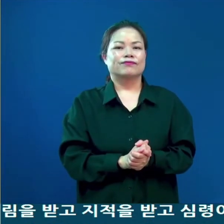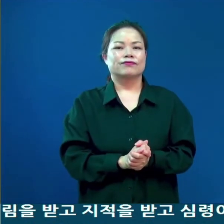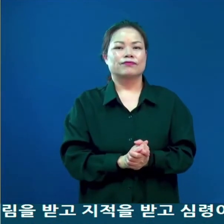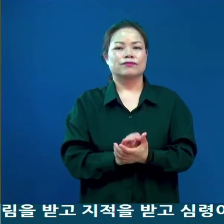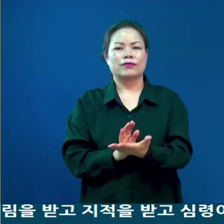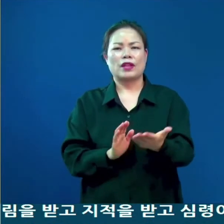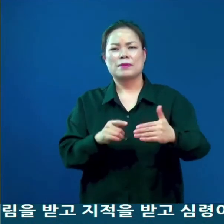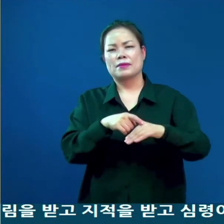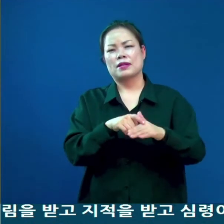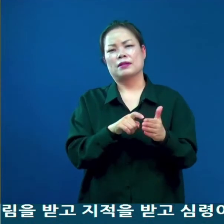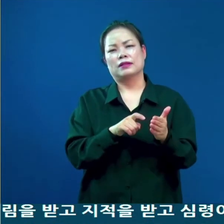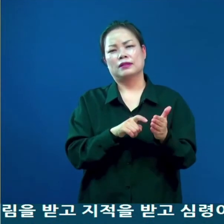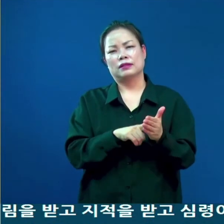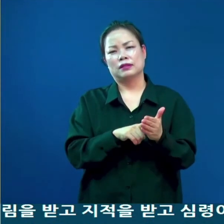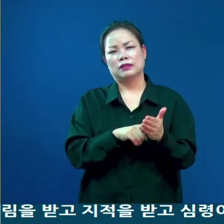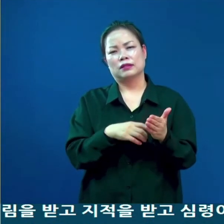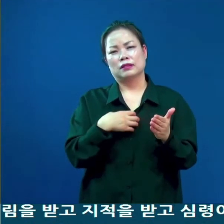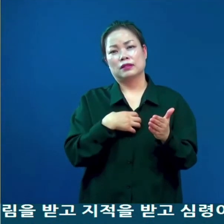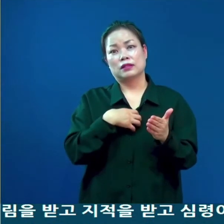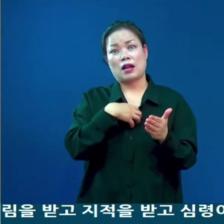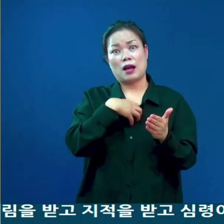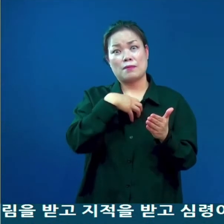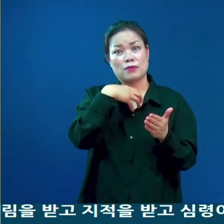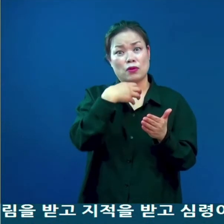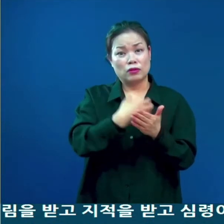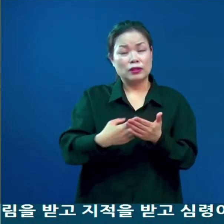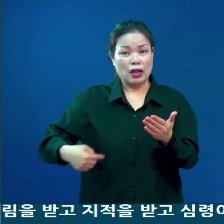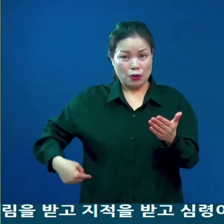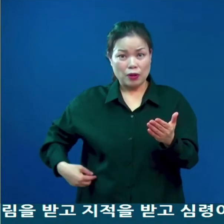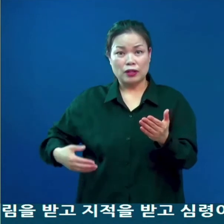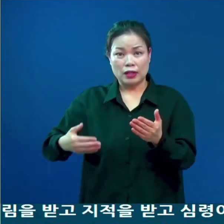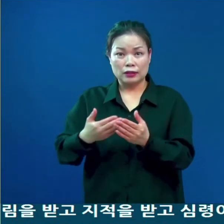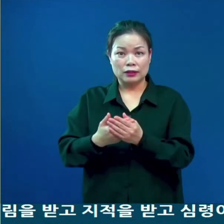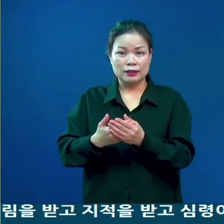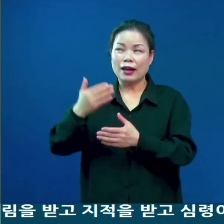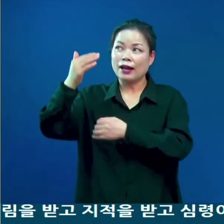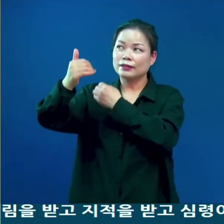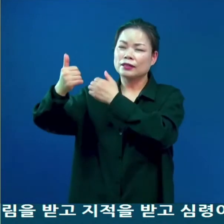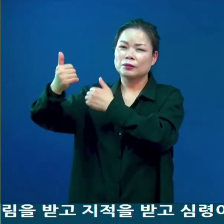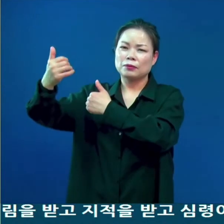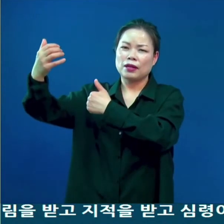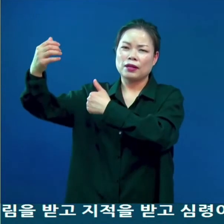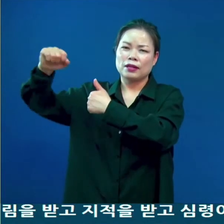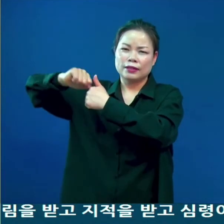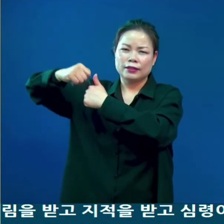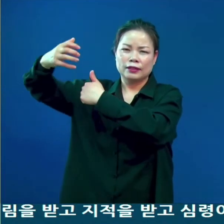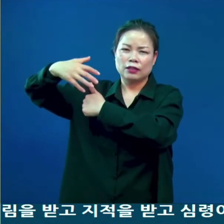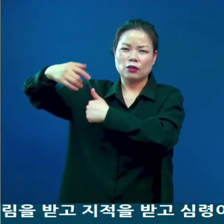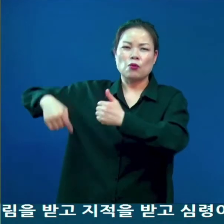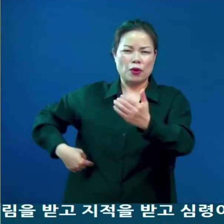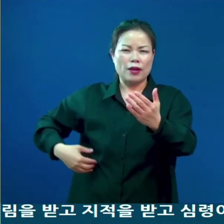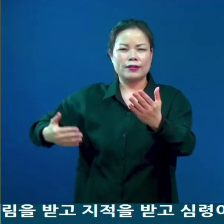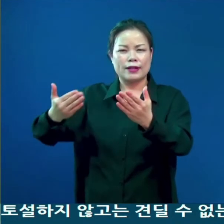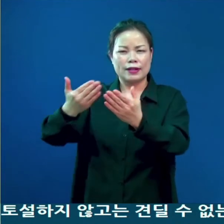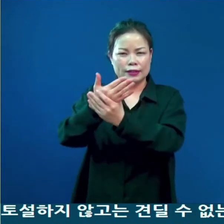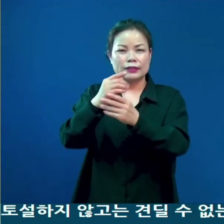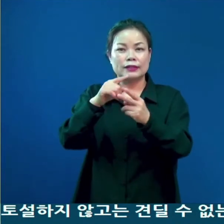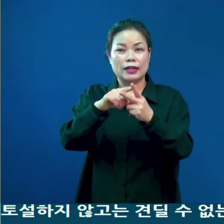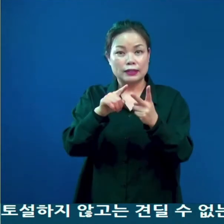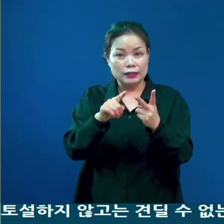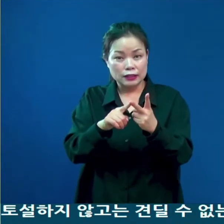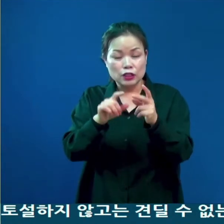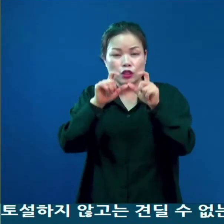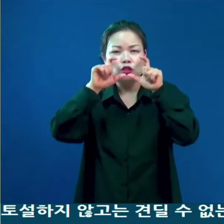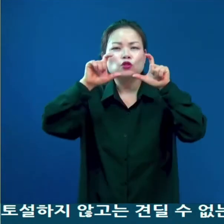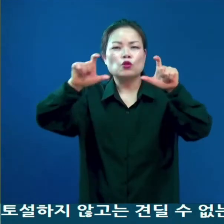그러게 여러분, 마음에 감동이 와서 회개를 하든 하나님의 징계로 어쩔 수 없이 회개를 하든